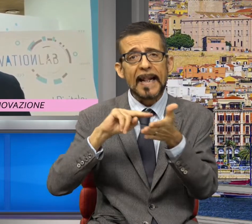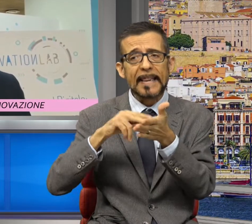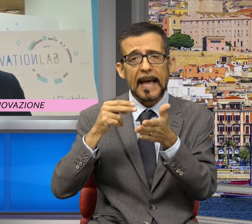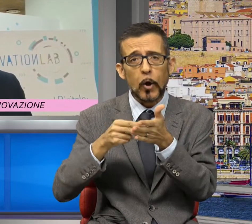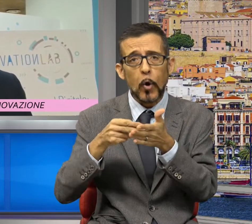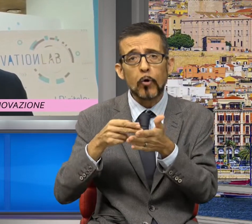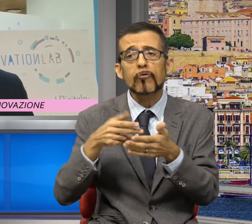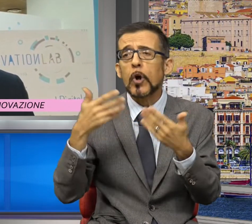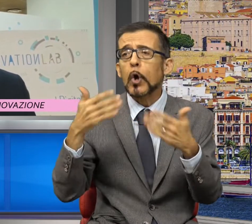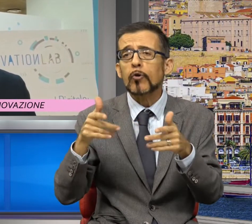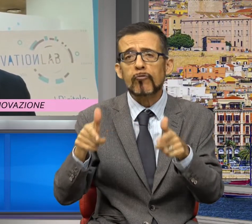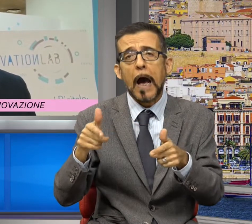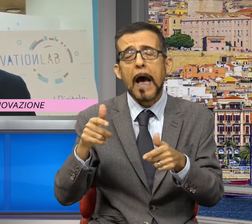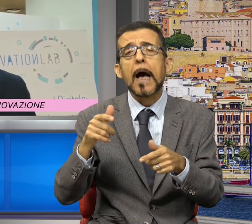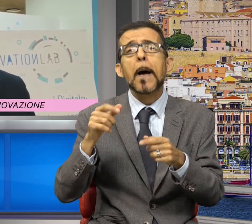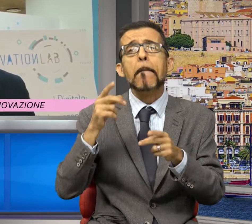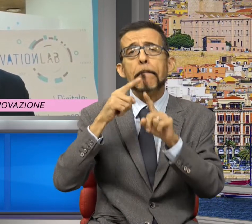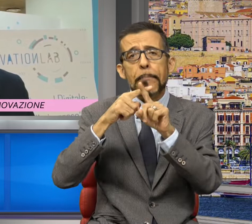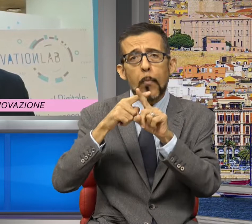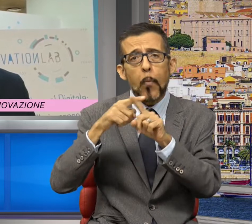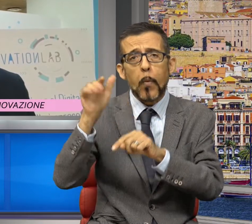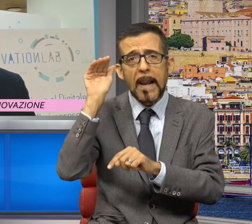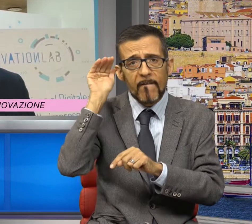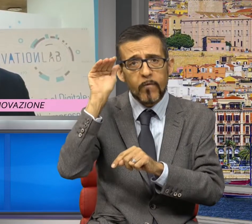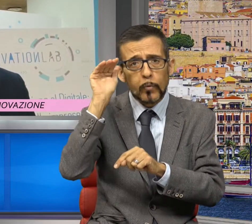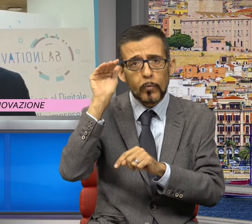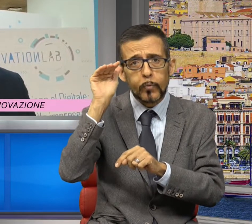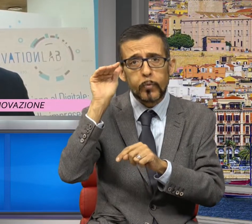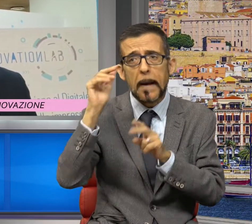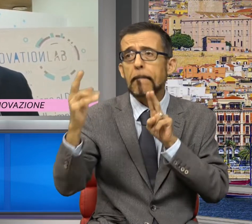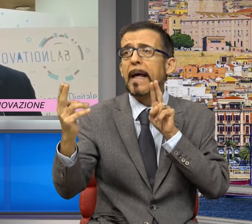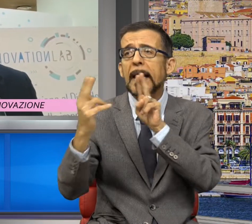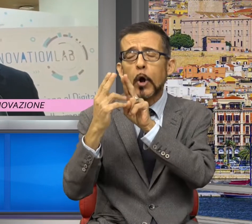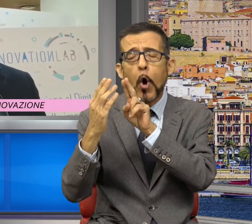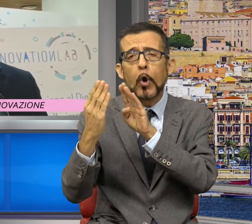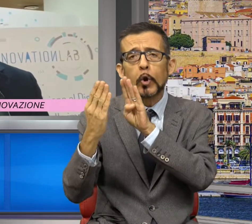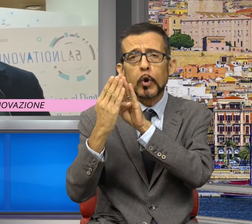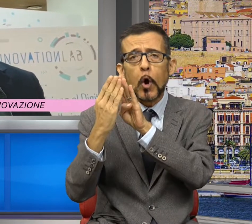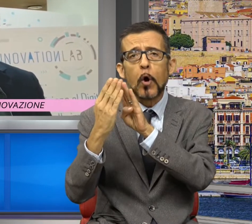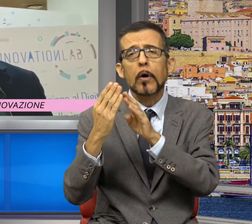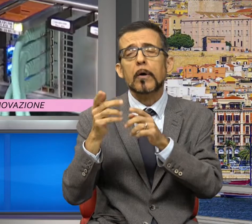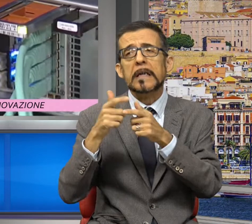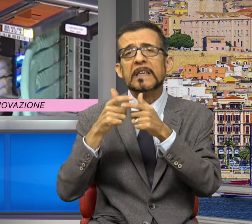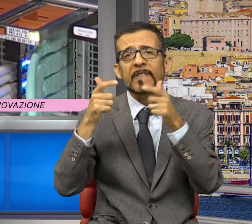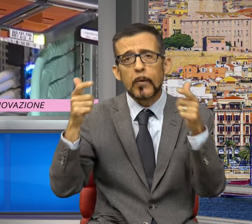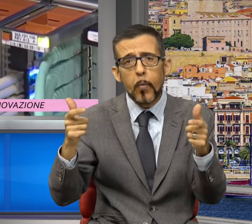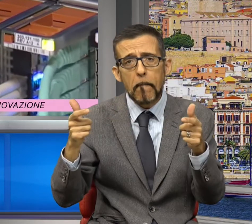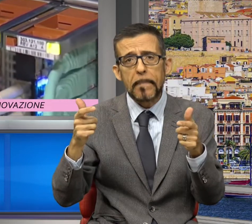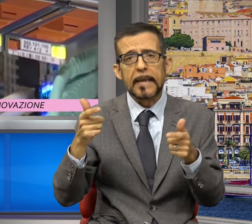e future per andare incontro a quello che saranno gli sviluppi del consumatore del domani, dell'industria